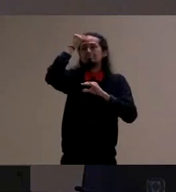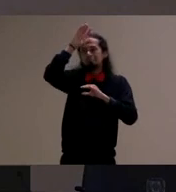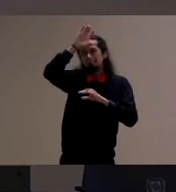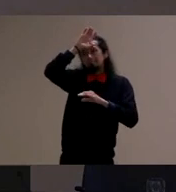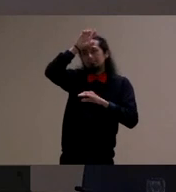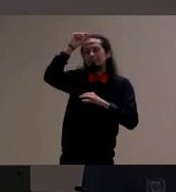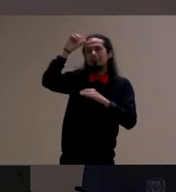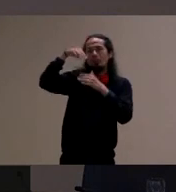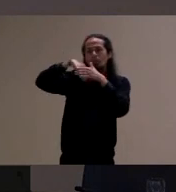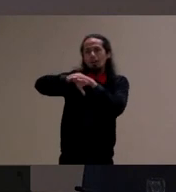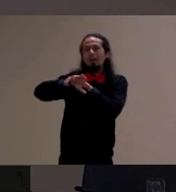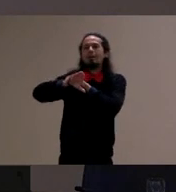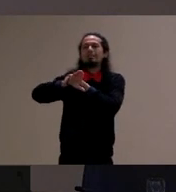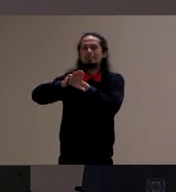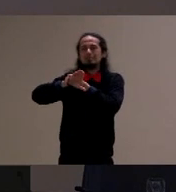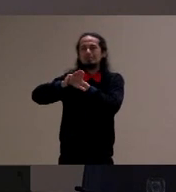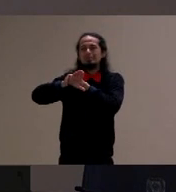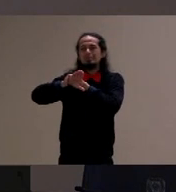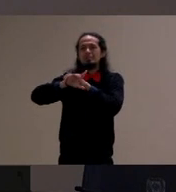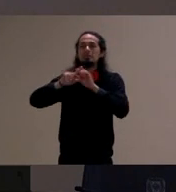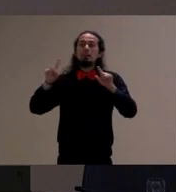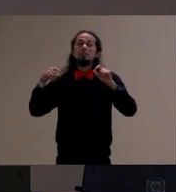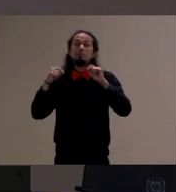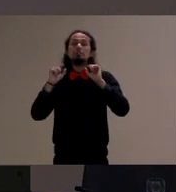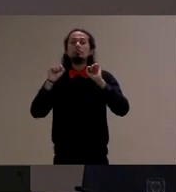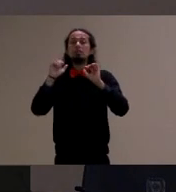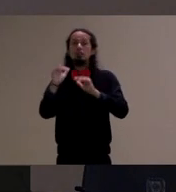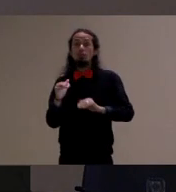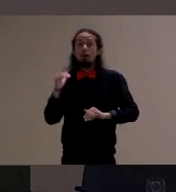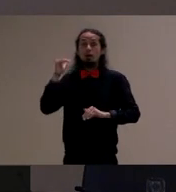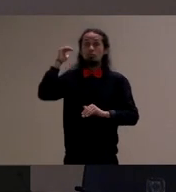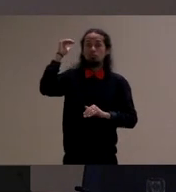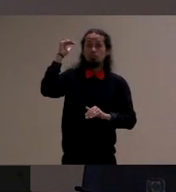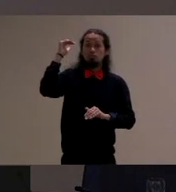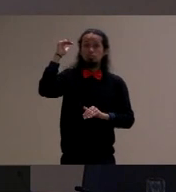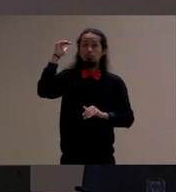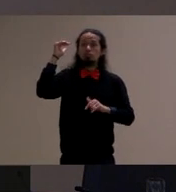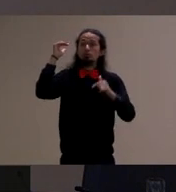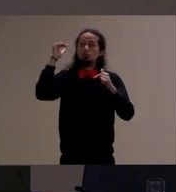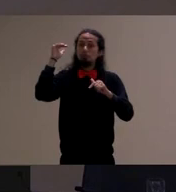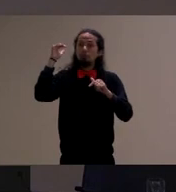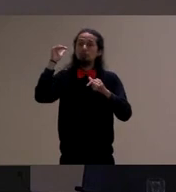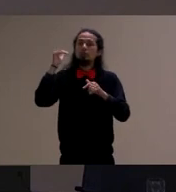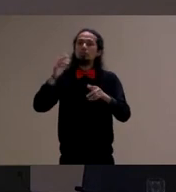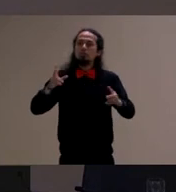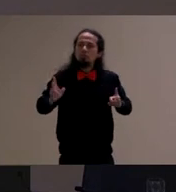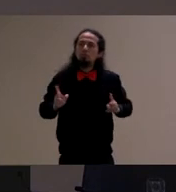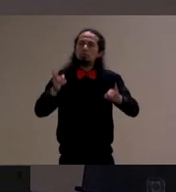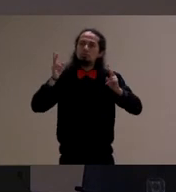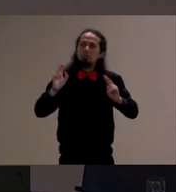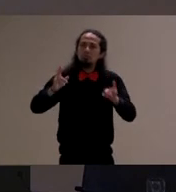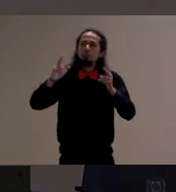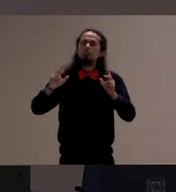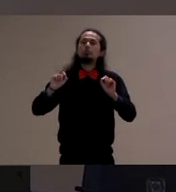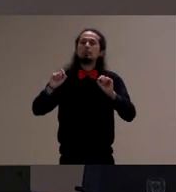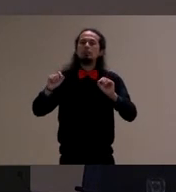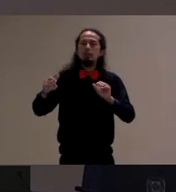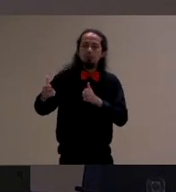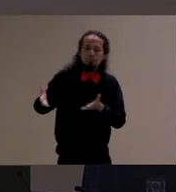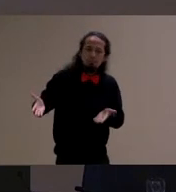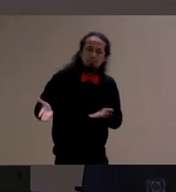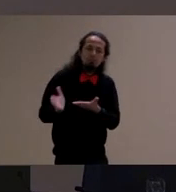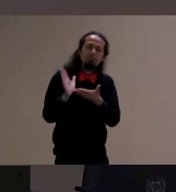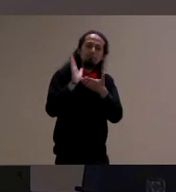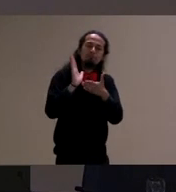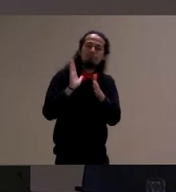vai indicando que precisa ali do adulto da adulta professora a Constância nas proposições né